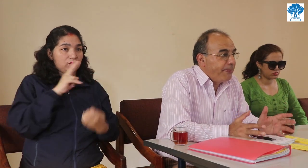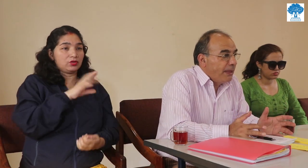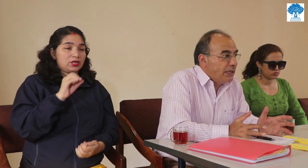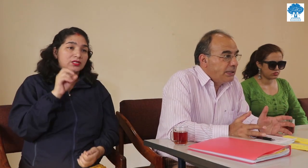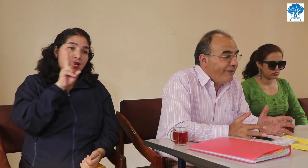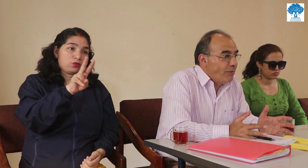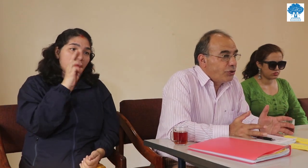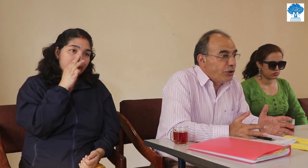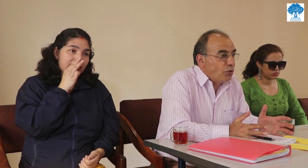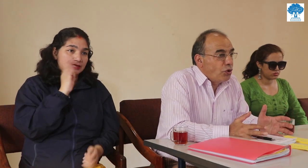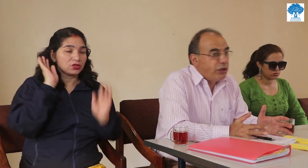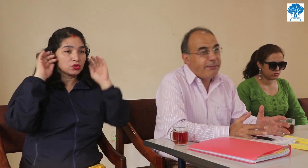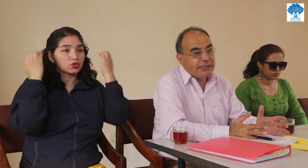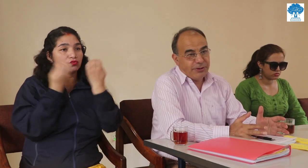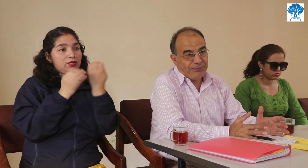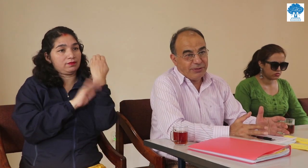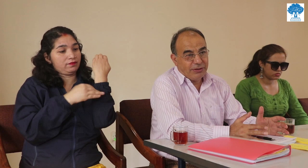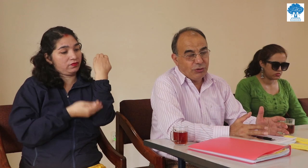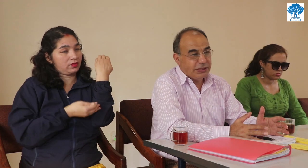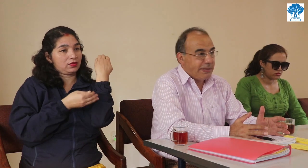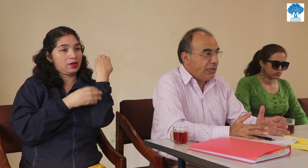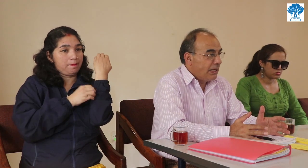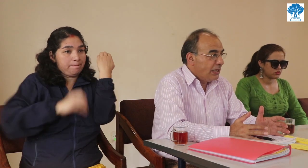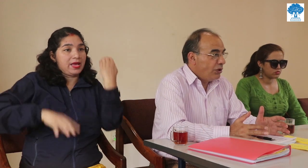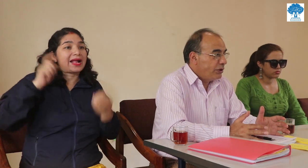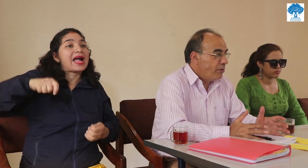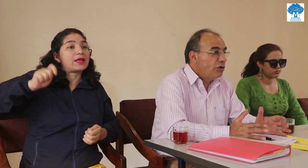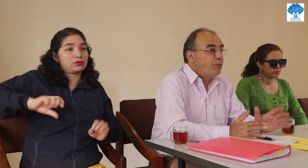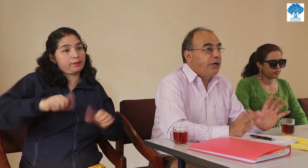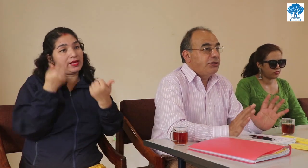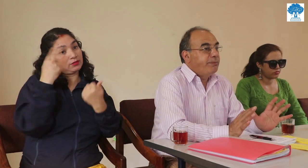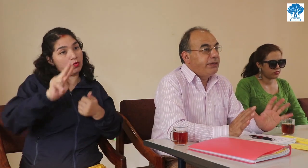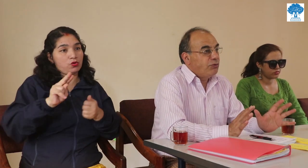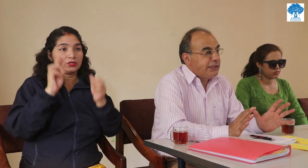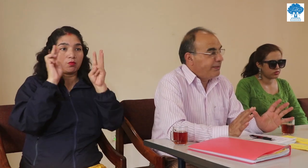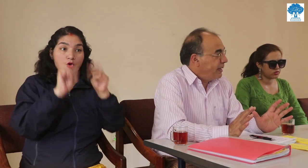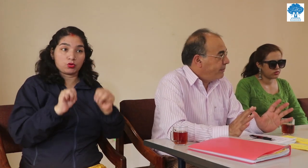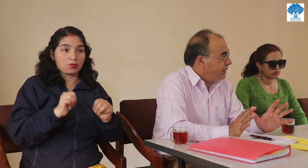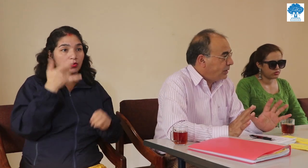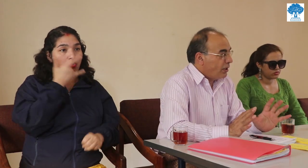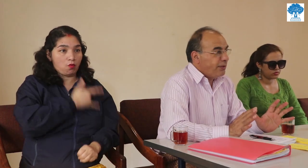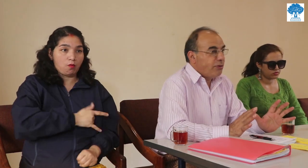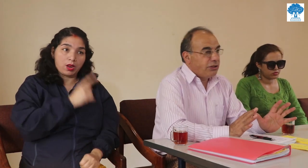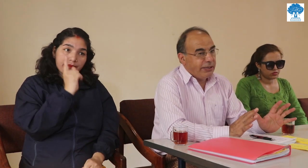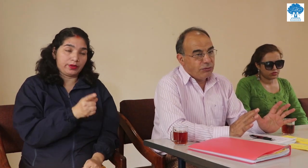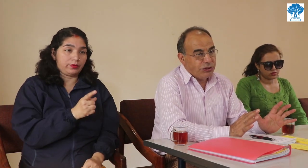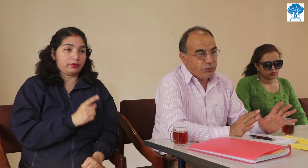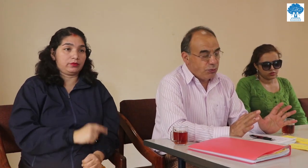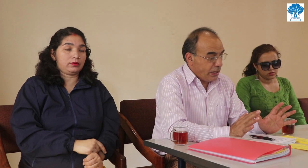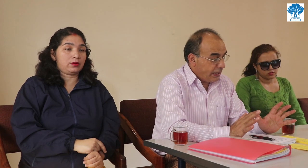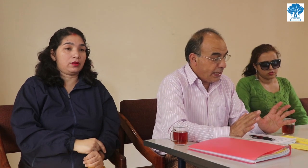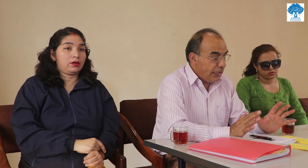2002 चाहिँ सेफ एबोर्सनको ल नै पास भयो यो देशमा. र यो चाहिँ महत्त्वपूर्ण एचिभमेन्ट हो वास्तवमा सेक्सुअल एन्ड